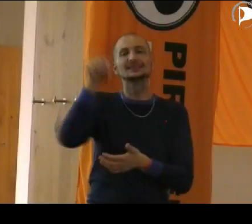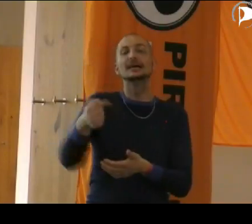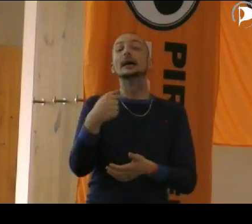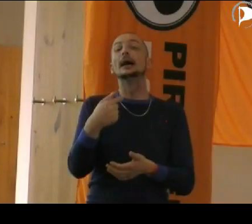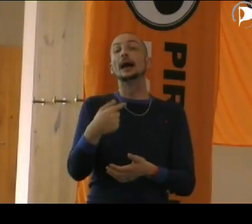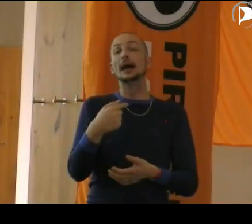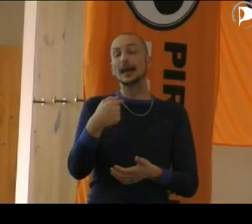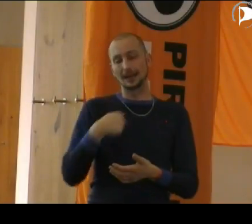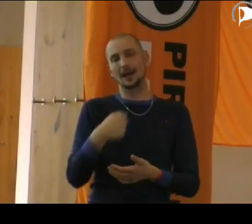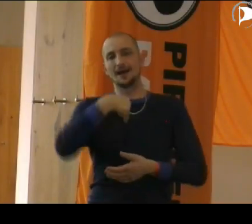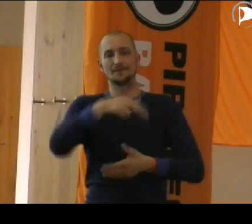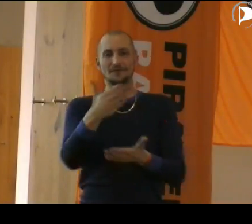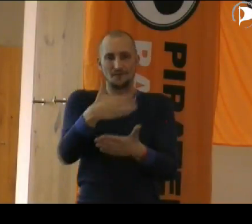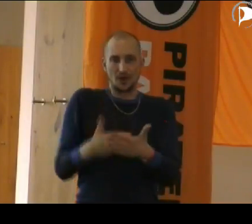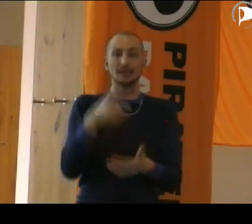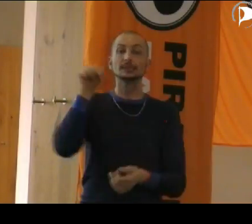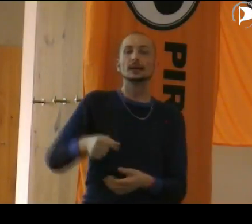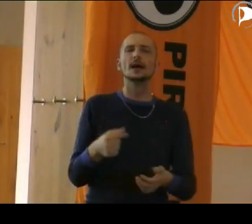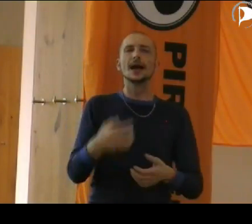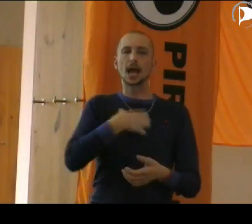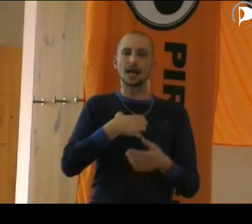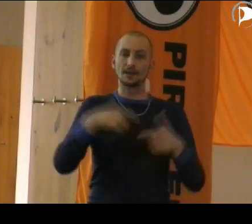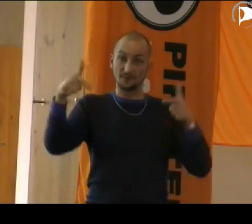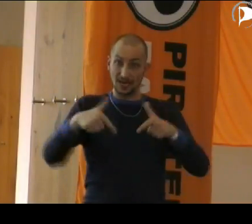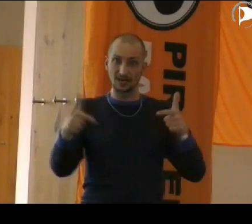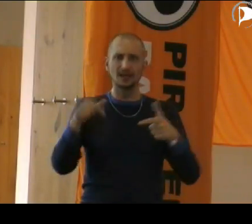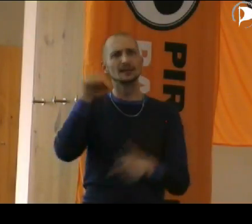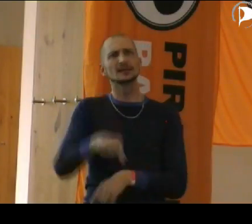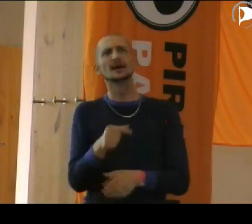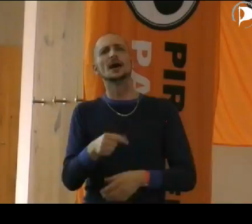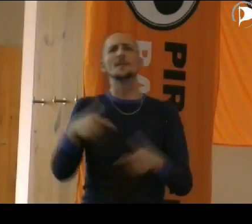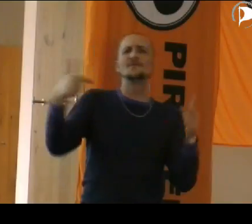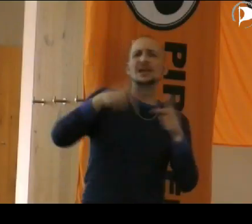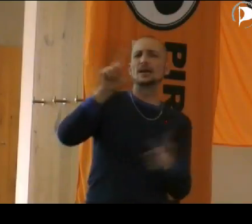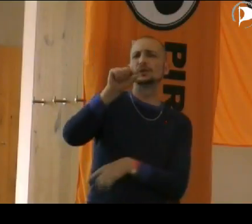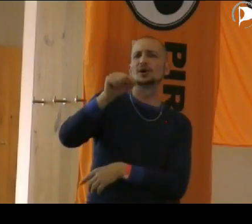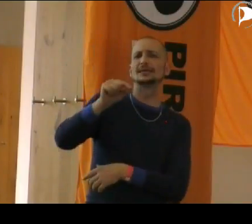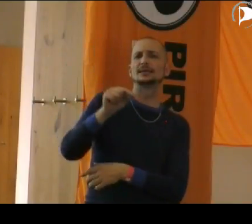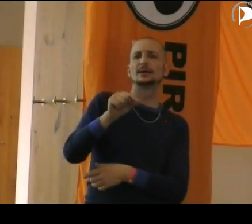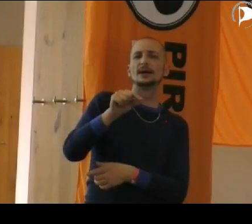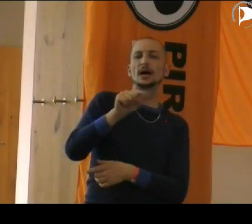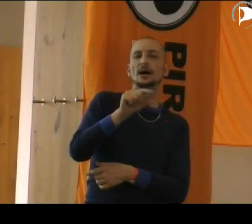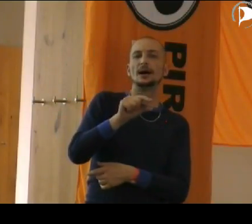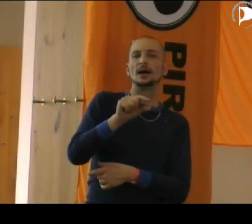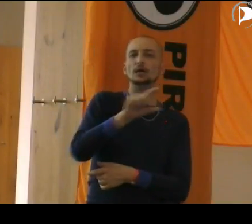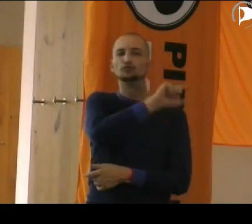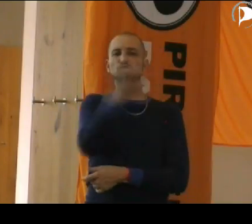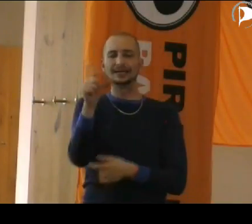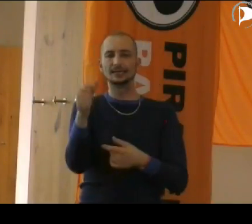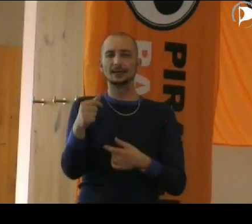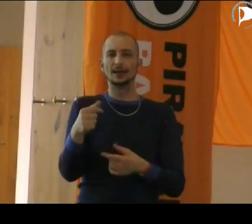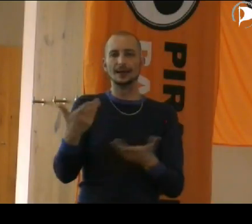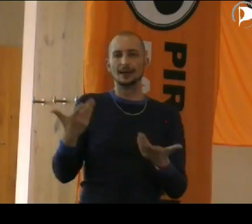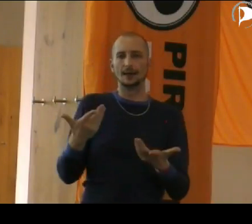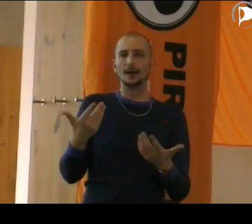der bis lege schichtdienst also keinen geregelten arbeitszeiten und ja